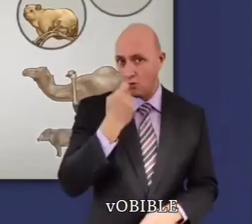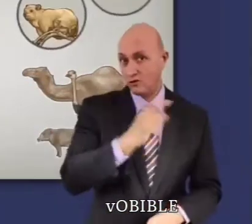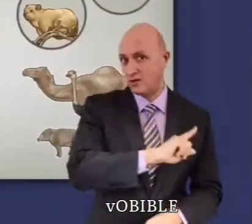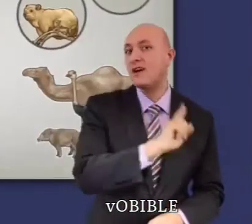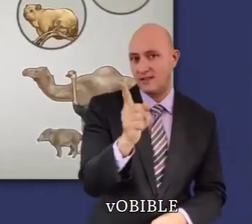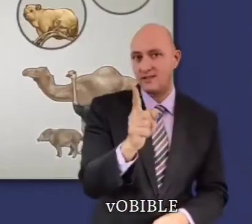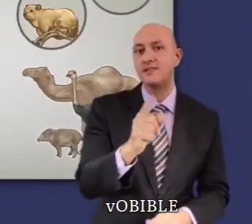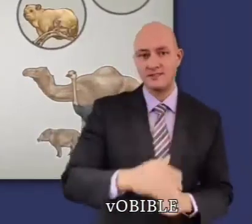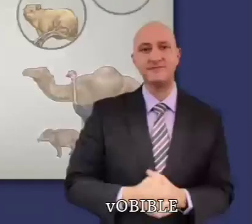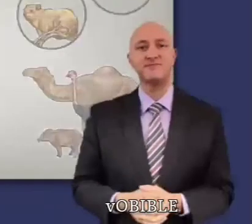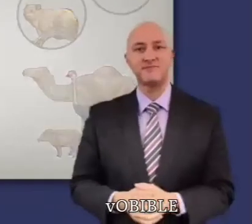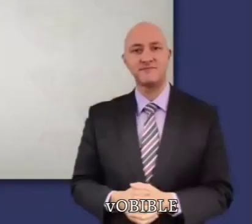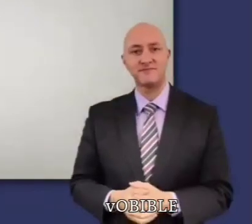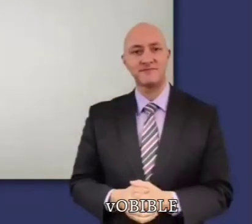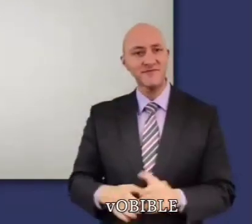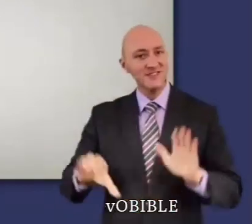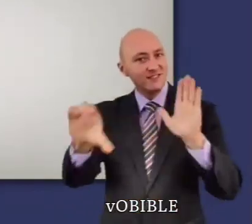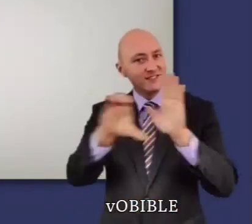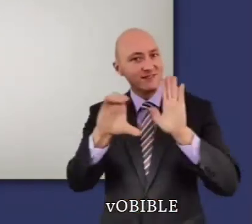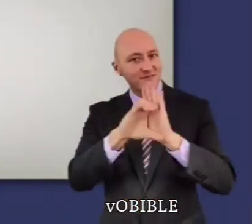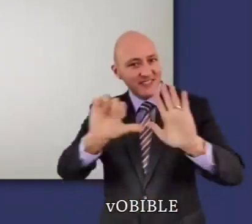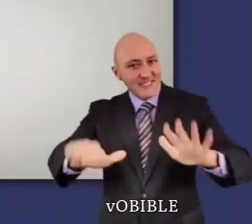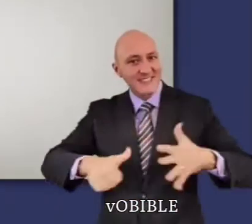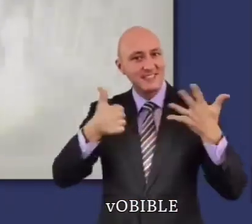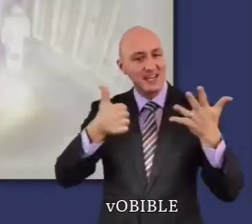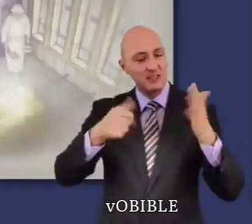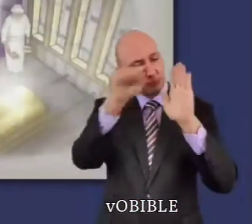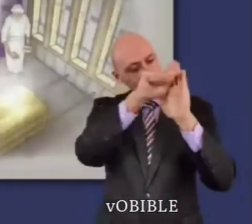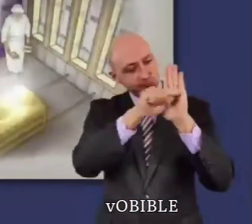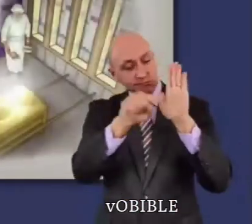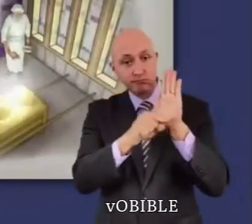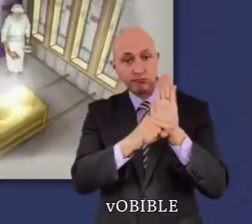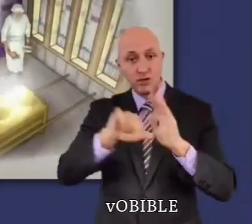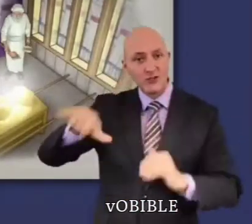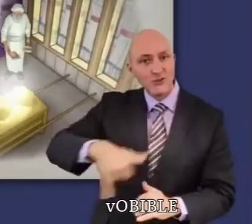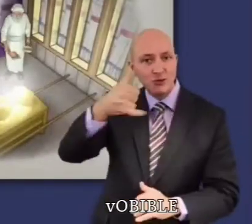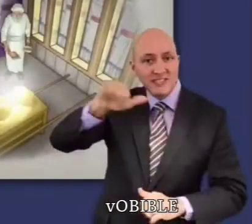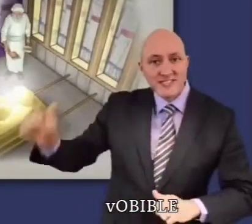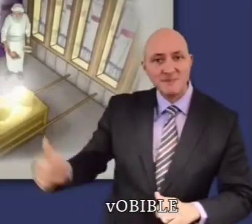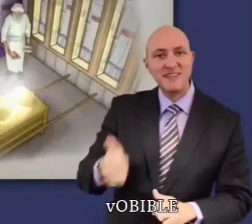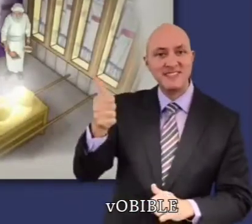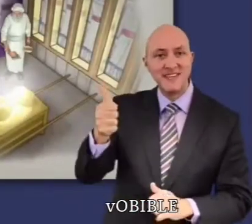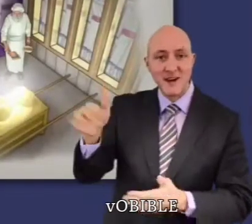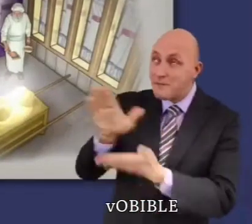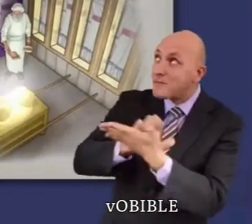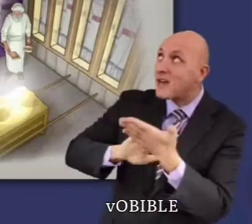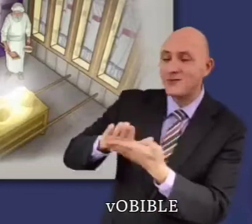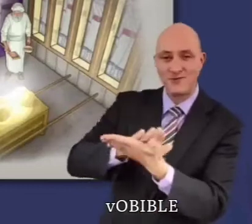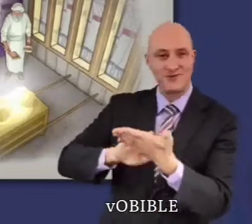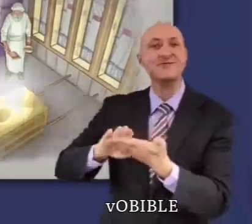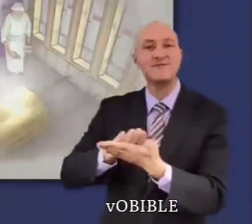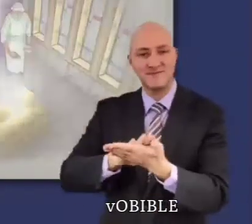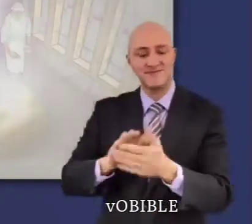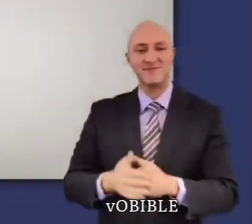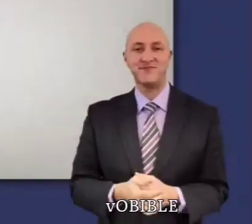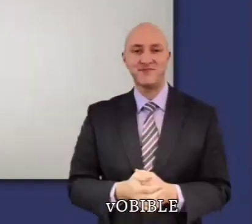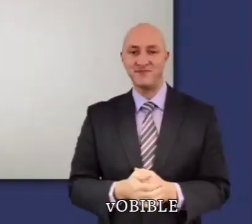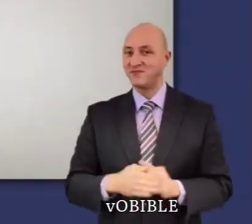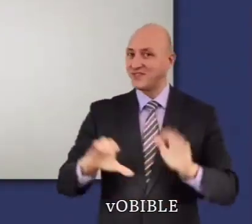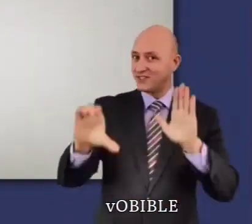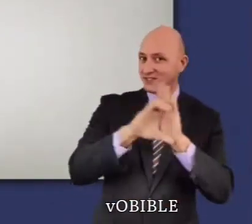Les chapitres 11 à 15 contiennent des lois qui traitent de la pureté et de l'impureté. Jéhovah dit par exemple aux